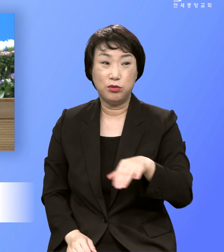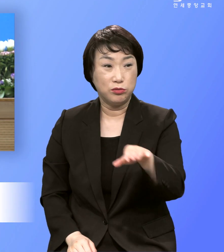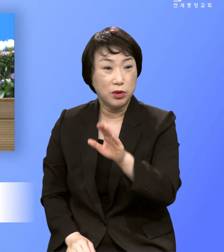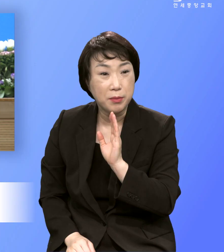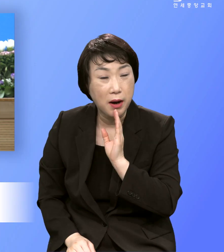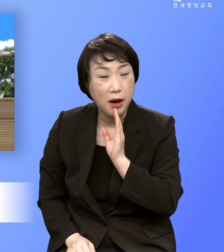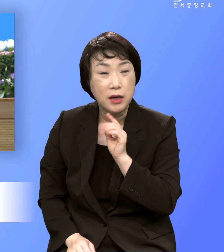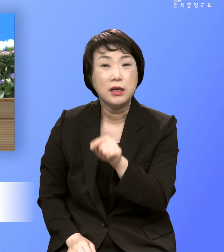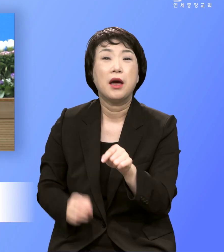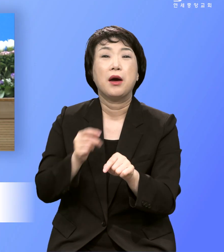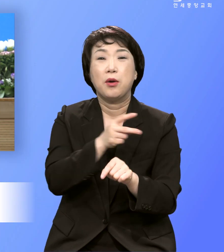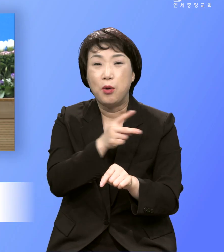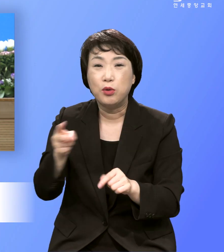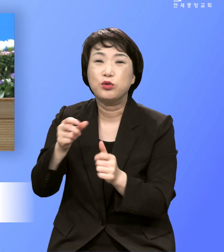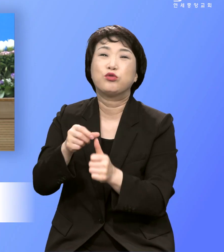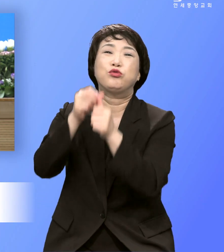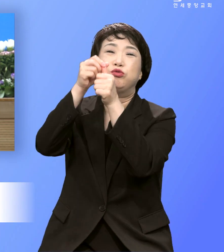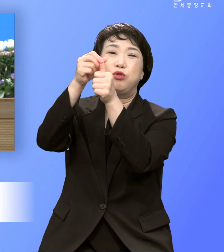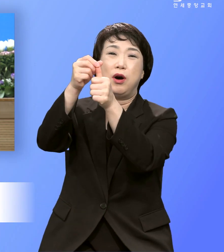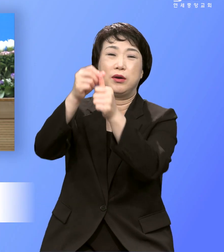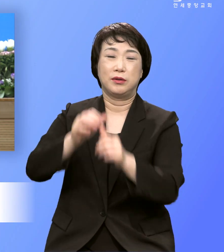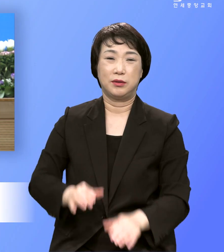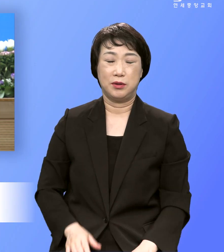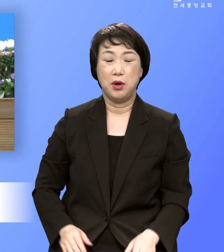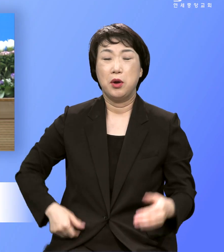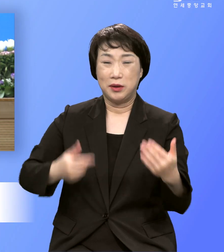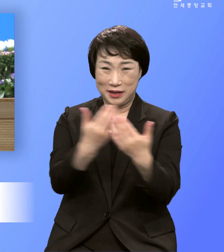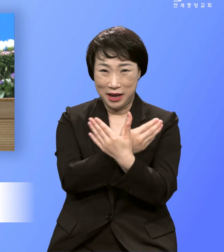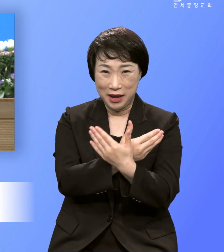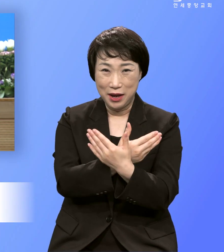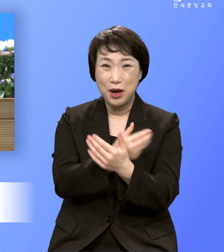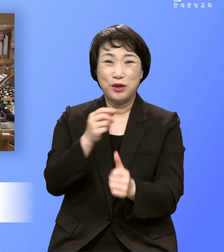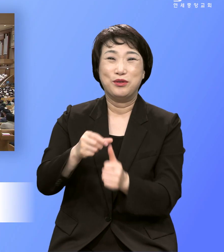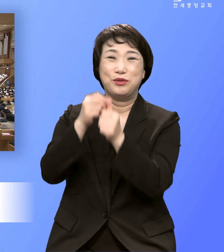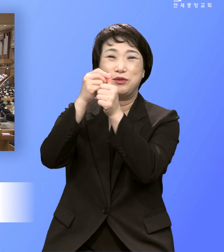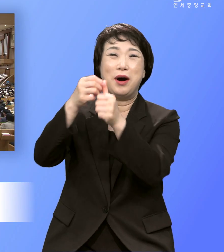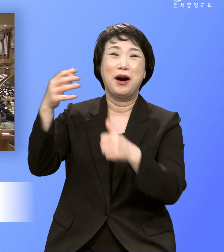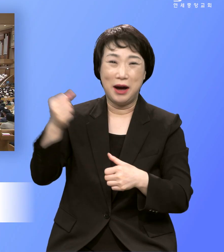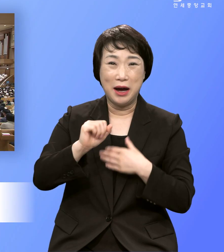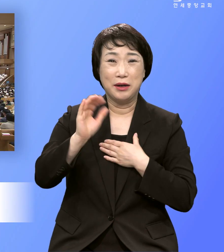바로 구원이라 이 말이야. 회개로 얻은 것이라 이 말이야.